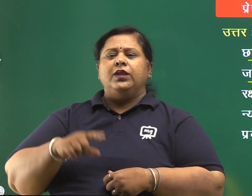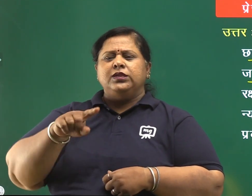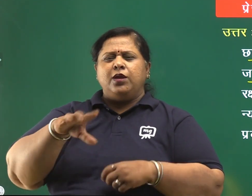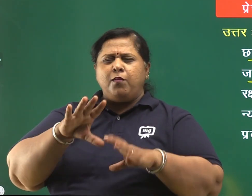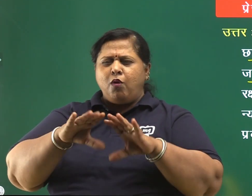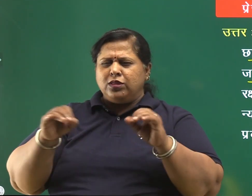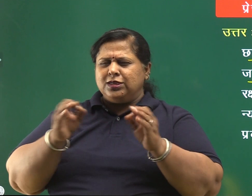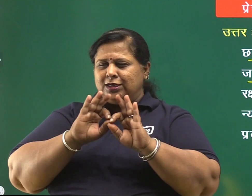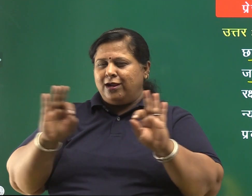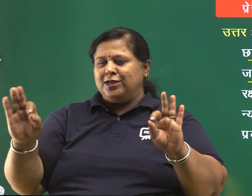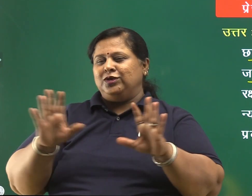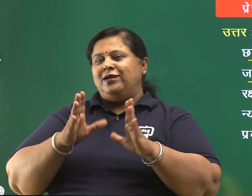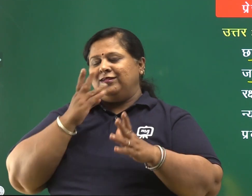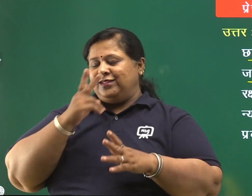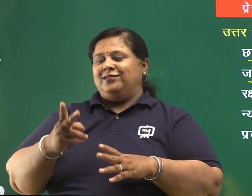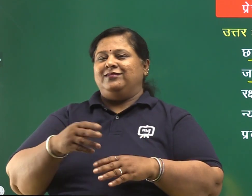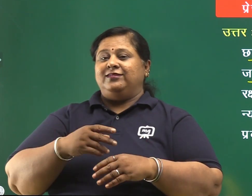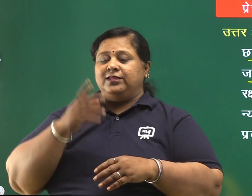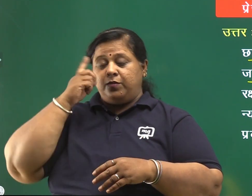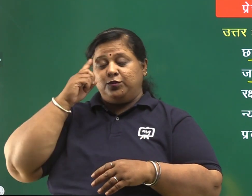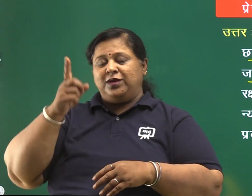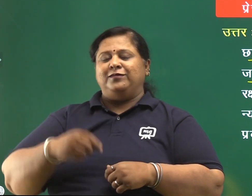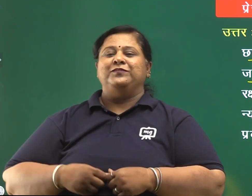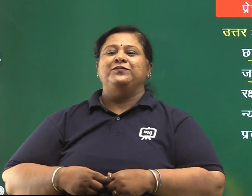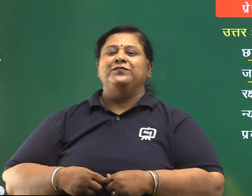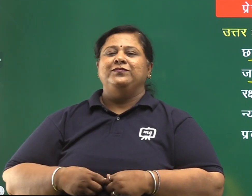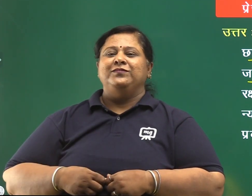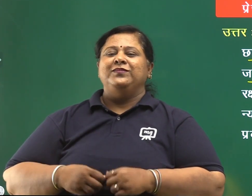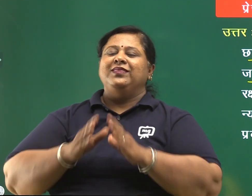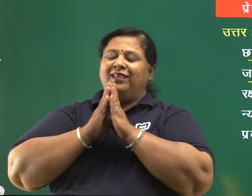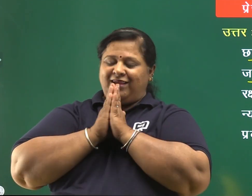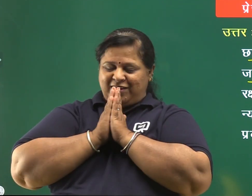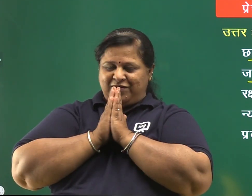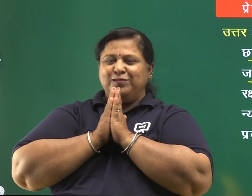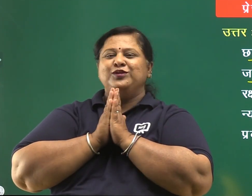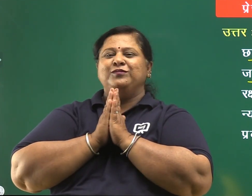बहुत अच्छे ढंग से समझ पाएं। धन्यवाद बच्चों।